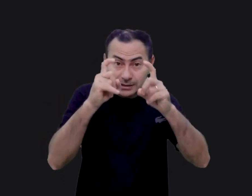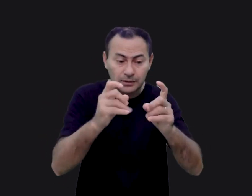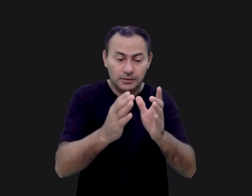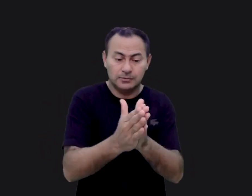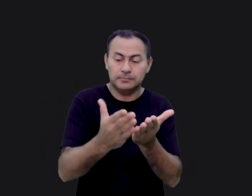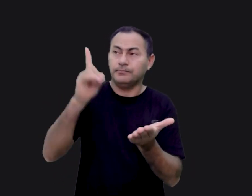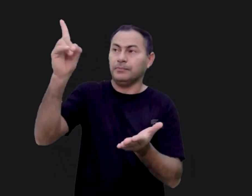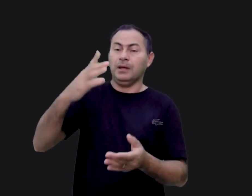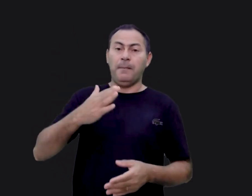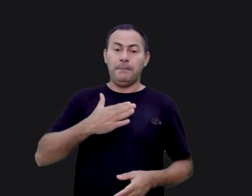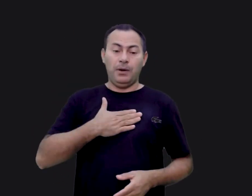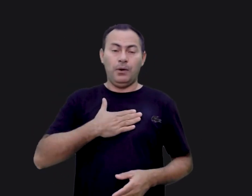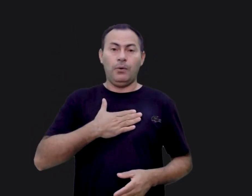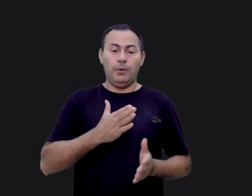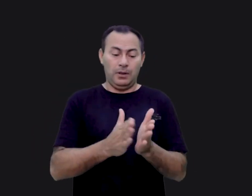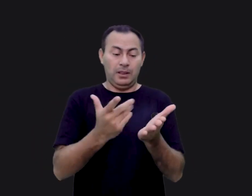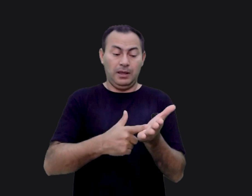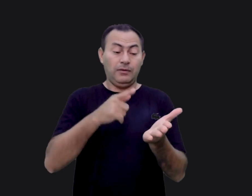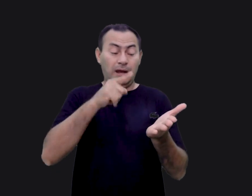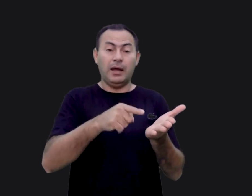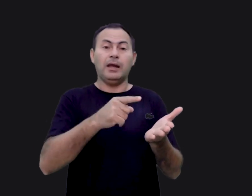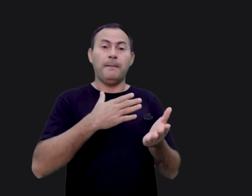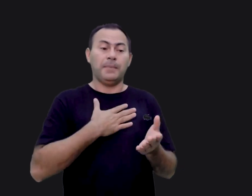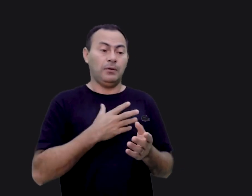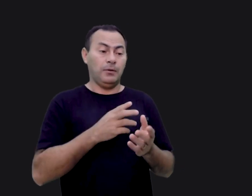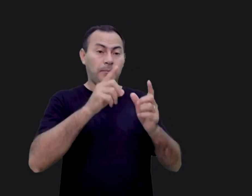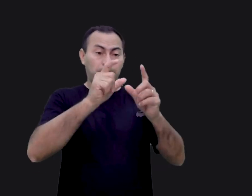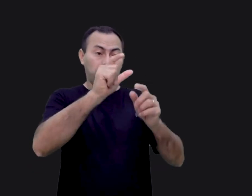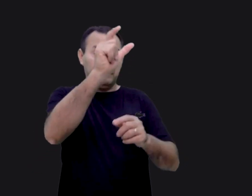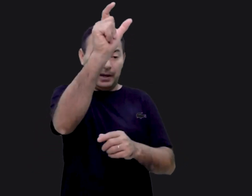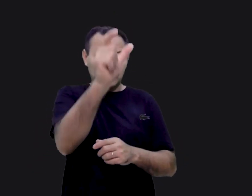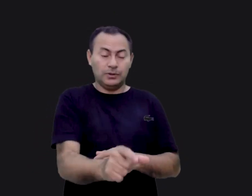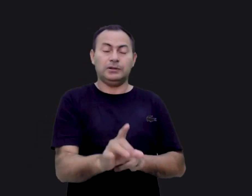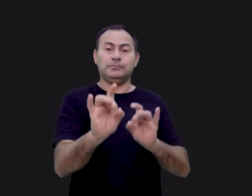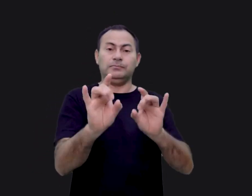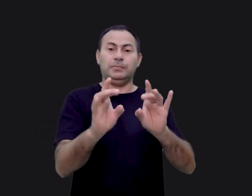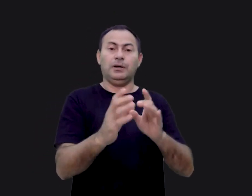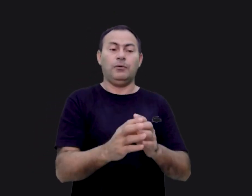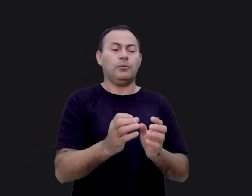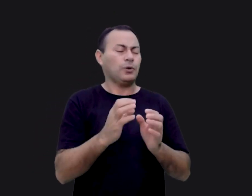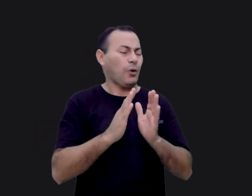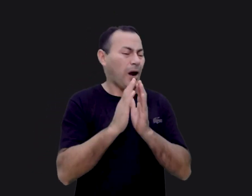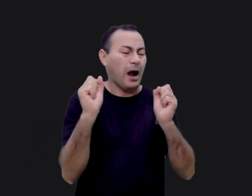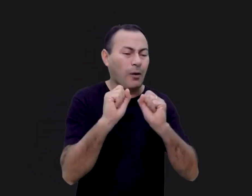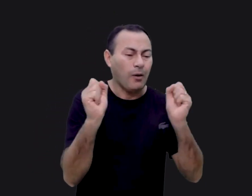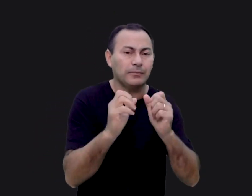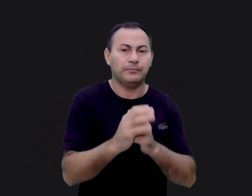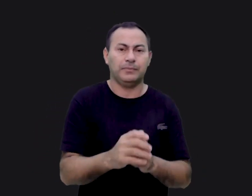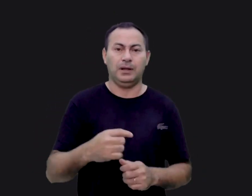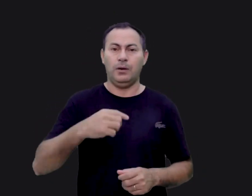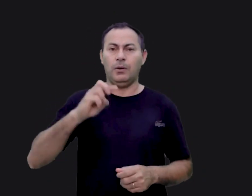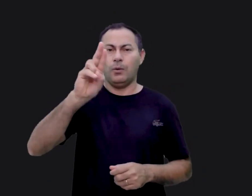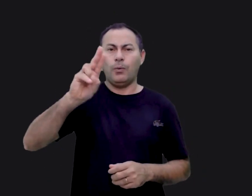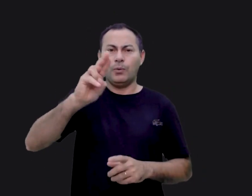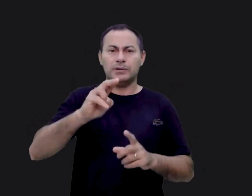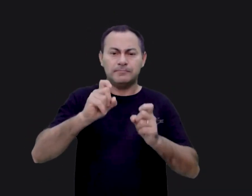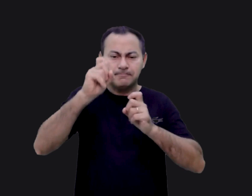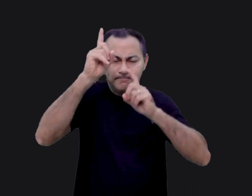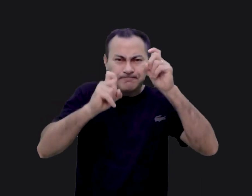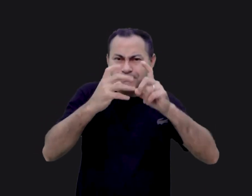então, esse é o meu livro favorito, ou esse é o meu personagem preferido, ou favorito. Uso muito essas expressões.